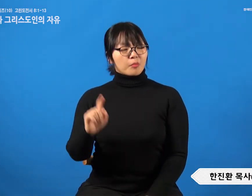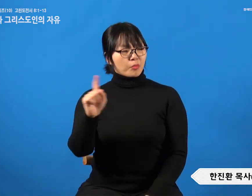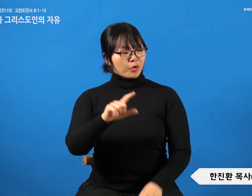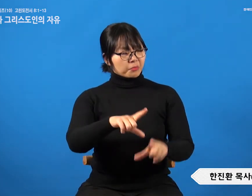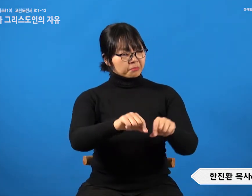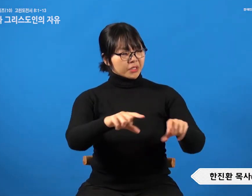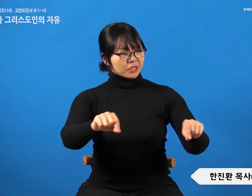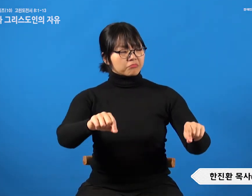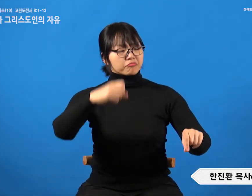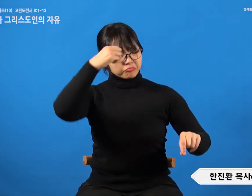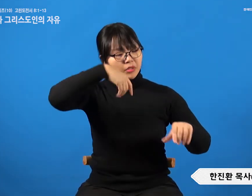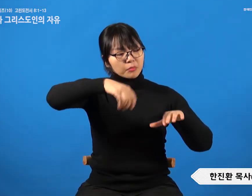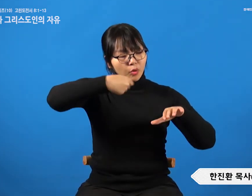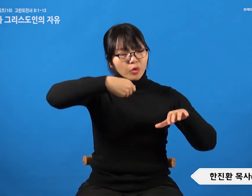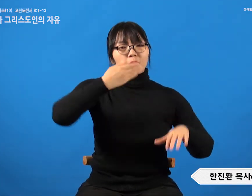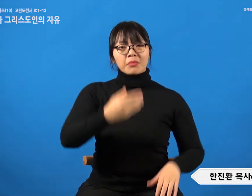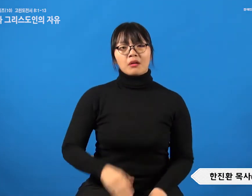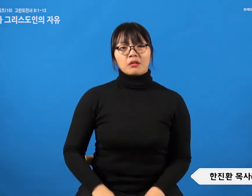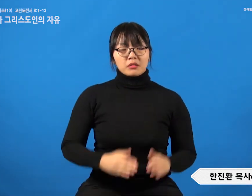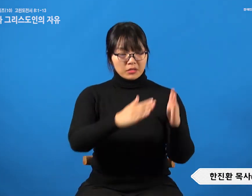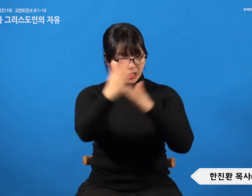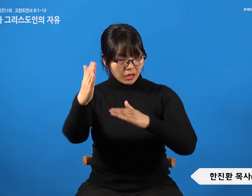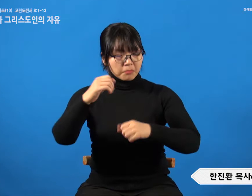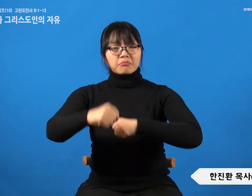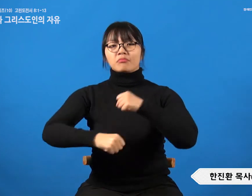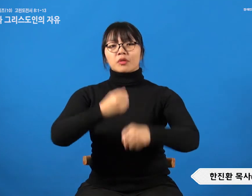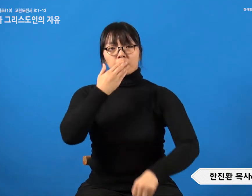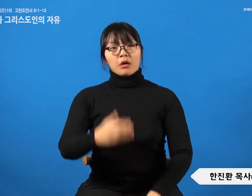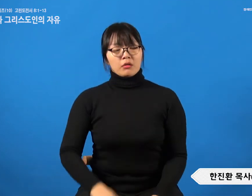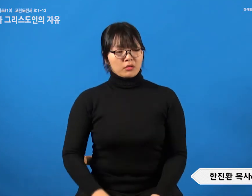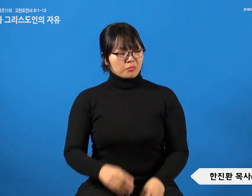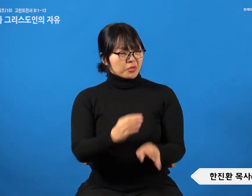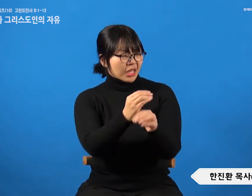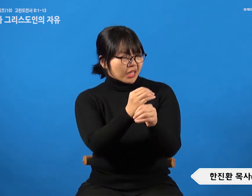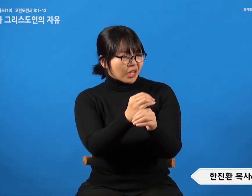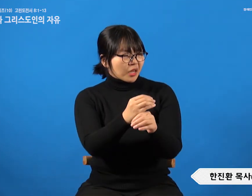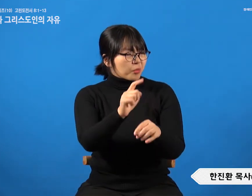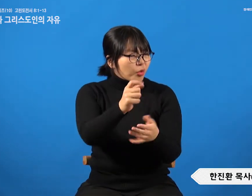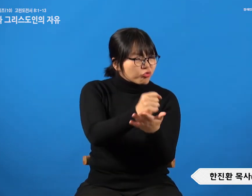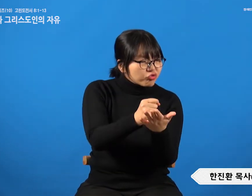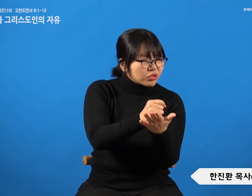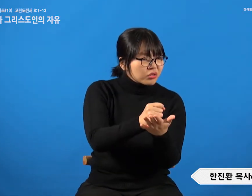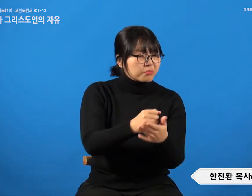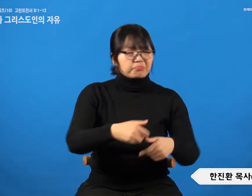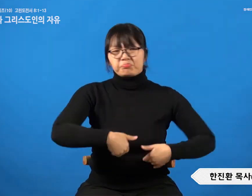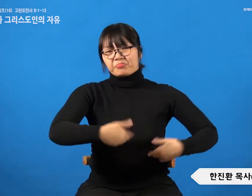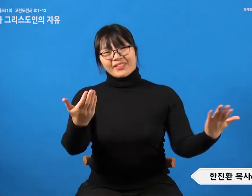무엇이든지 먹을 수 있고 언제든지 움직일 수 있고 무슨 상관입니까?